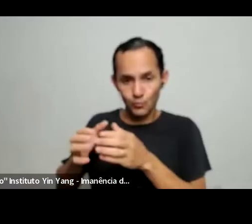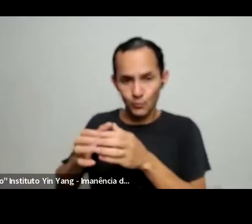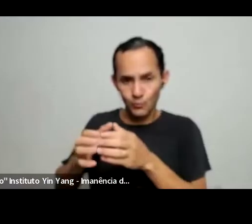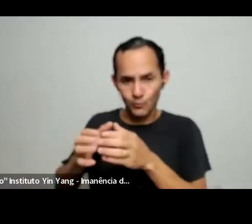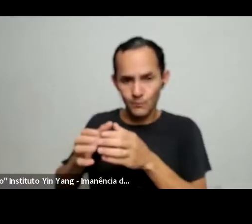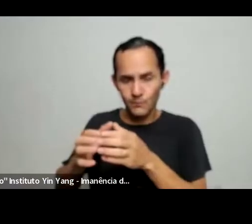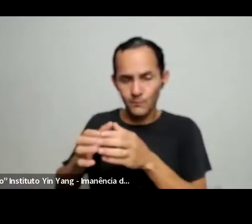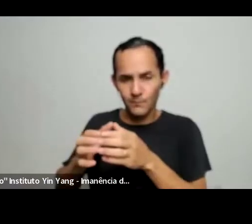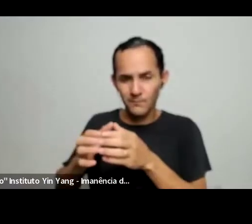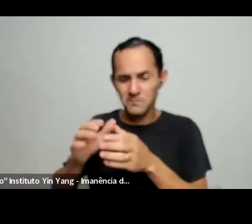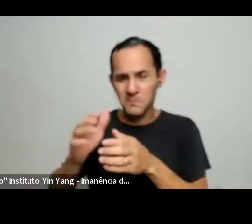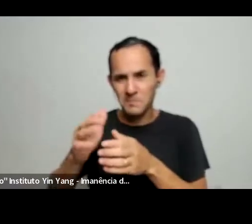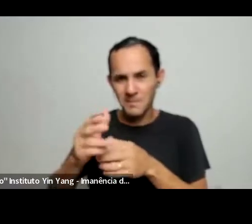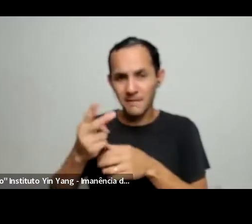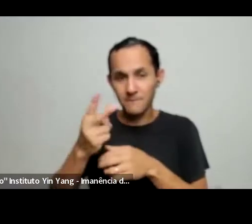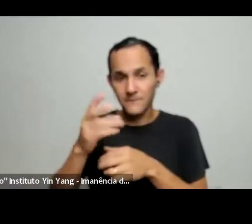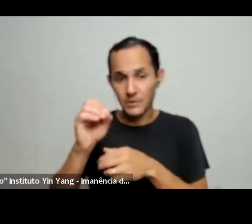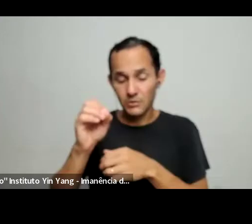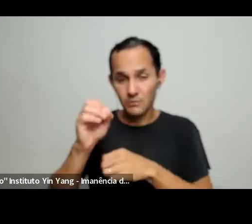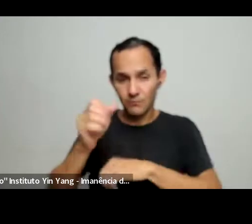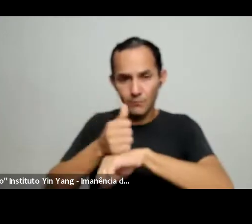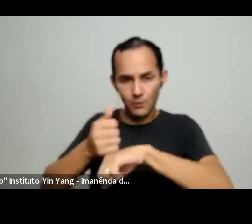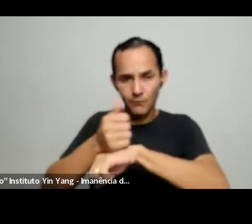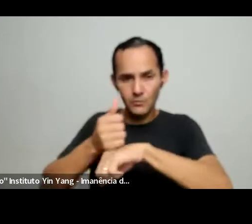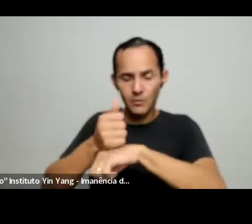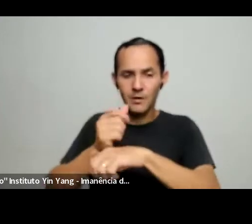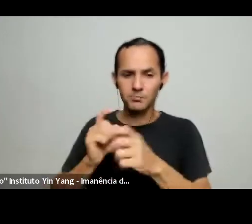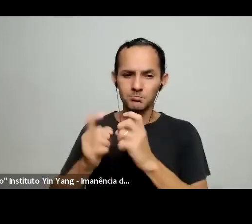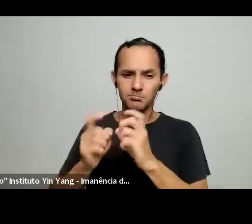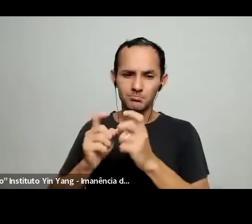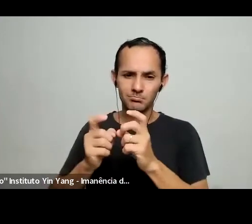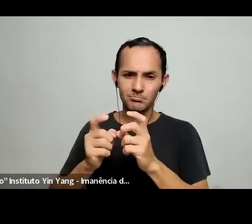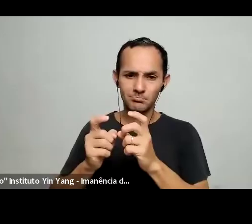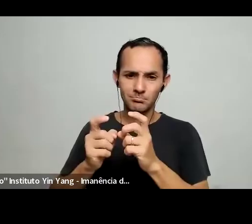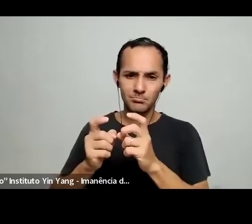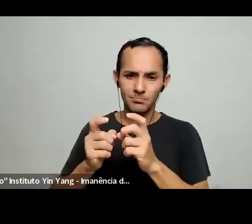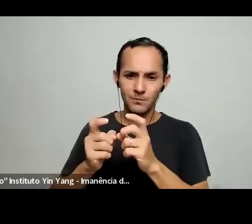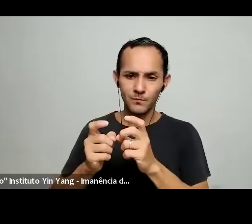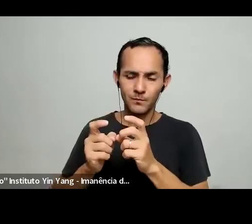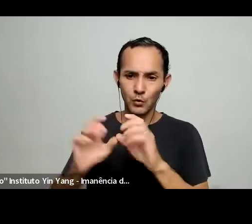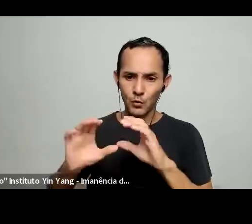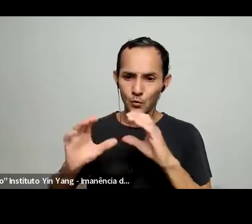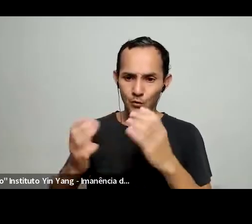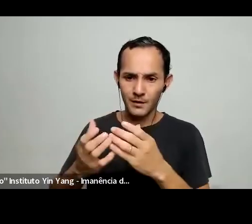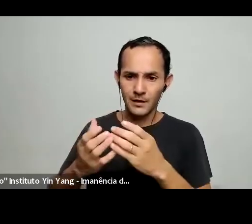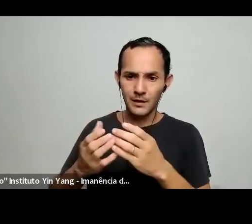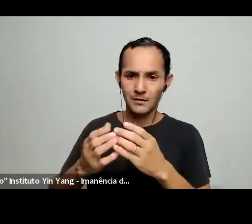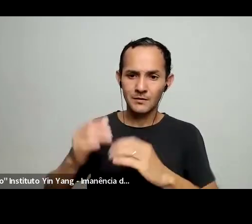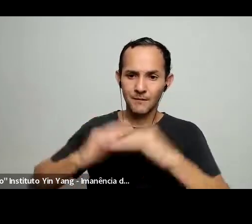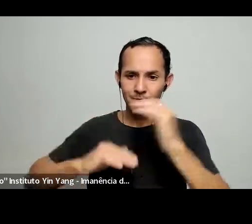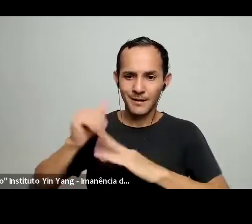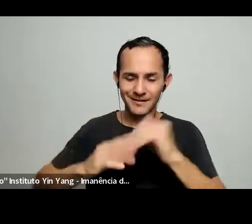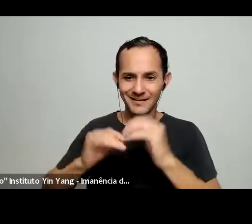de aproximadamente 20 pesquisadores que se reuniram num congresso de práticas integrativas